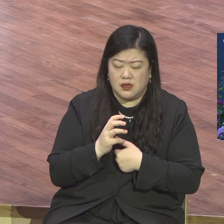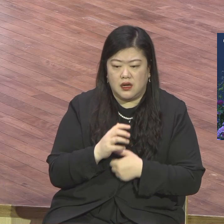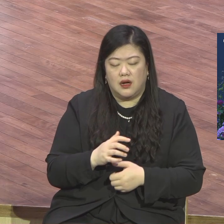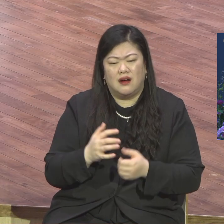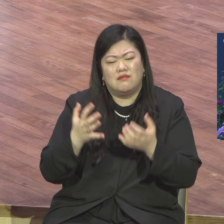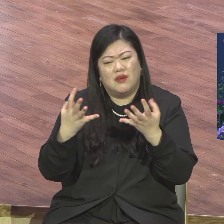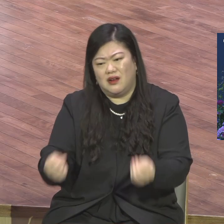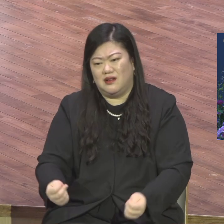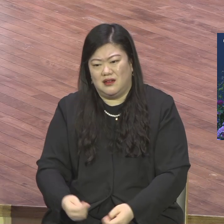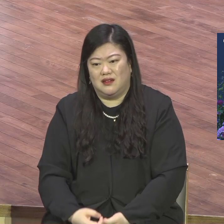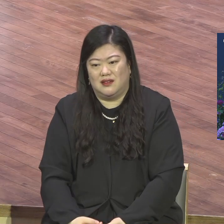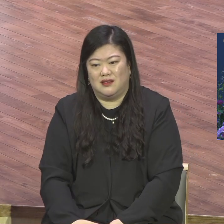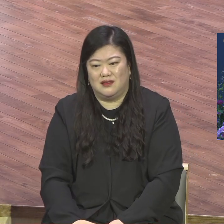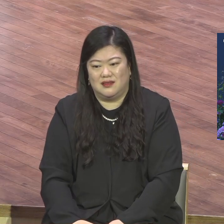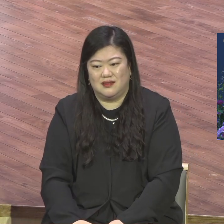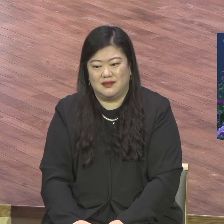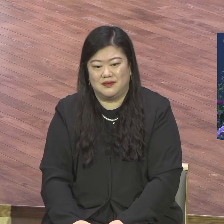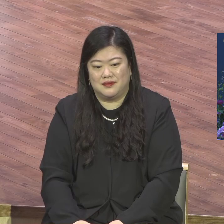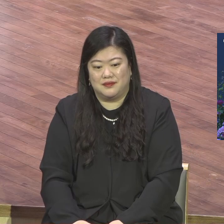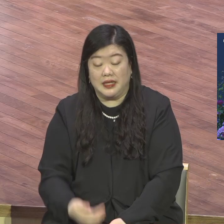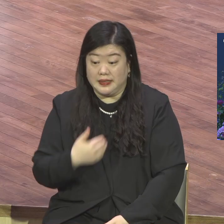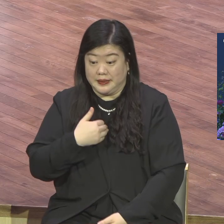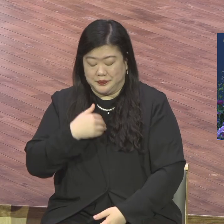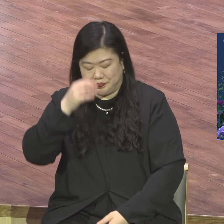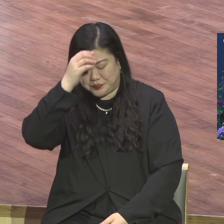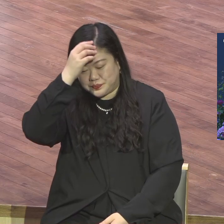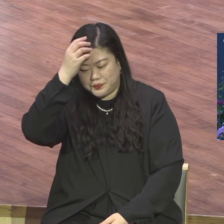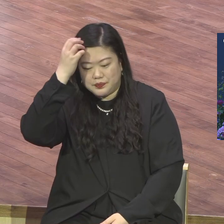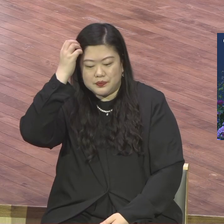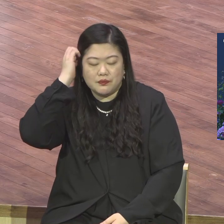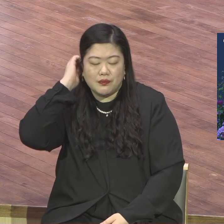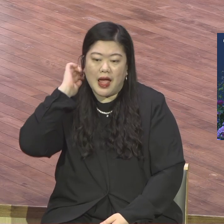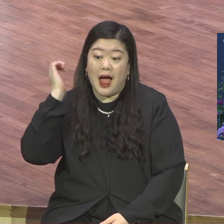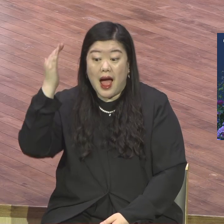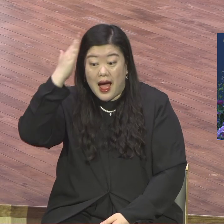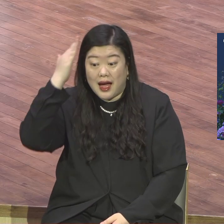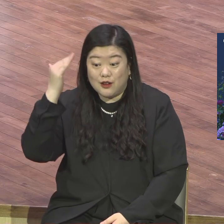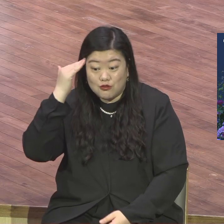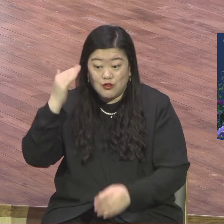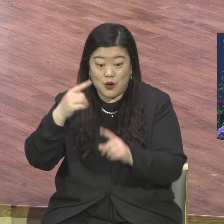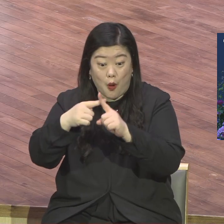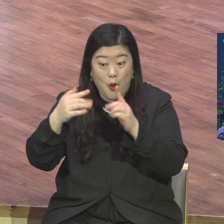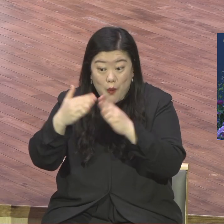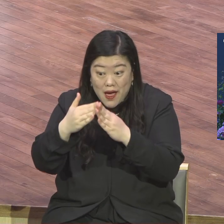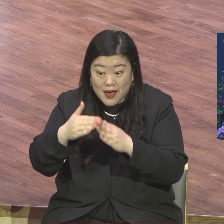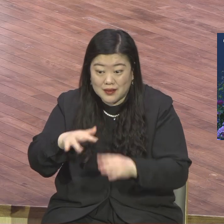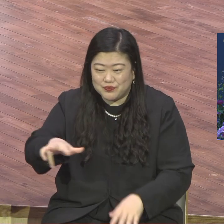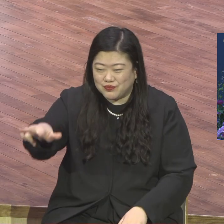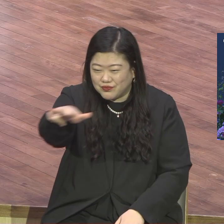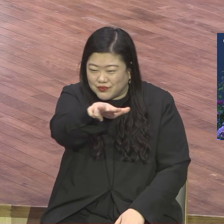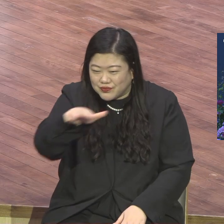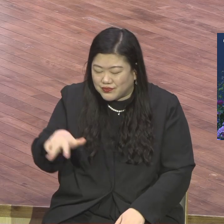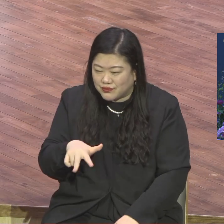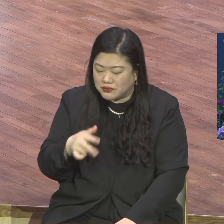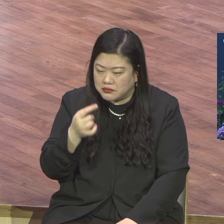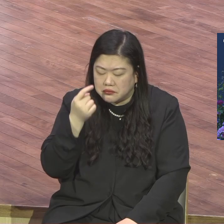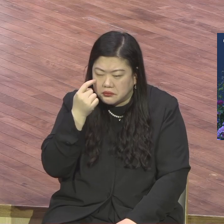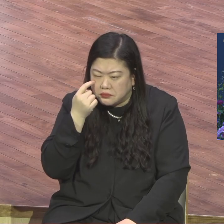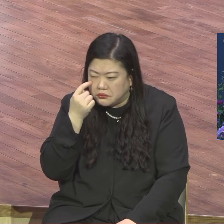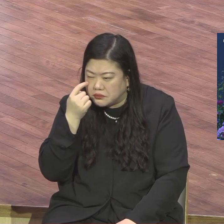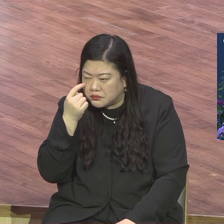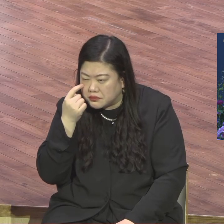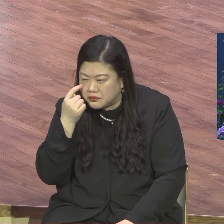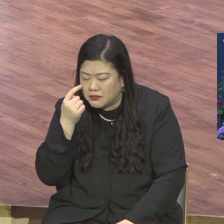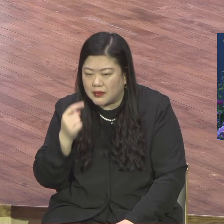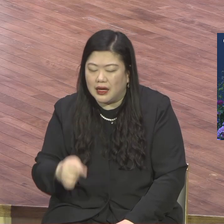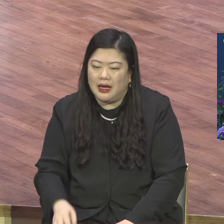제가 볼 때 한국 교회 싹 다 대부분 거의 다 눌려